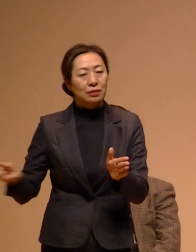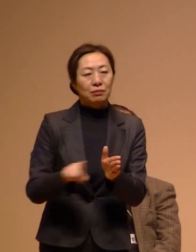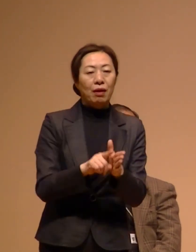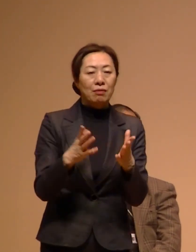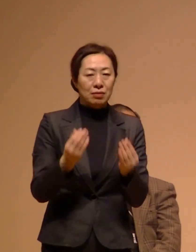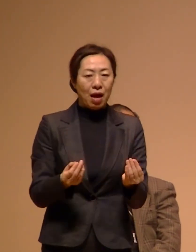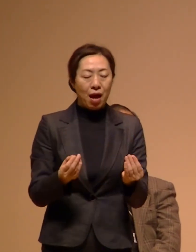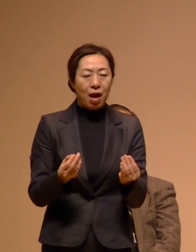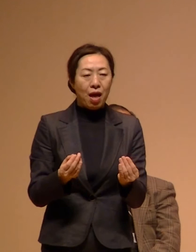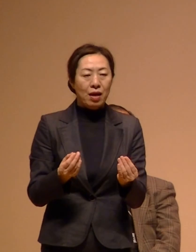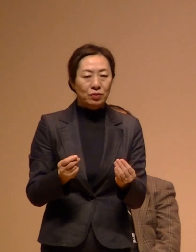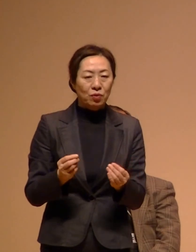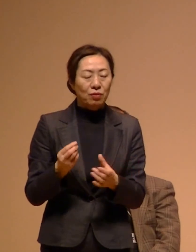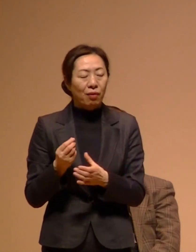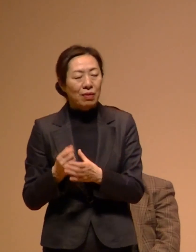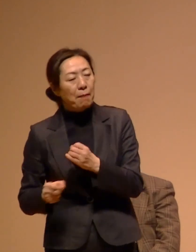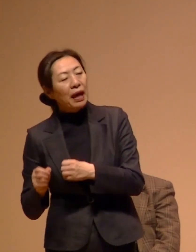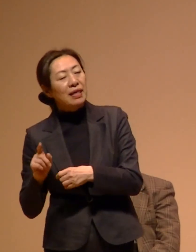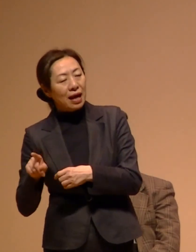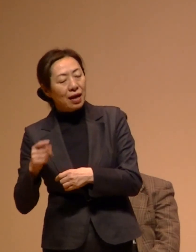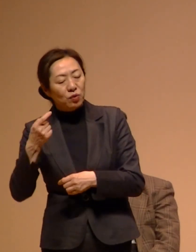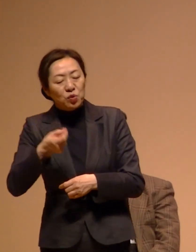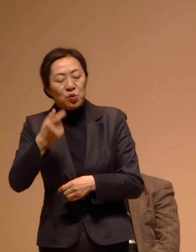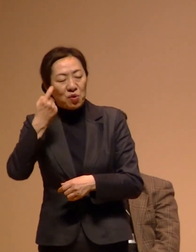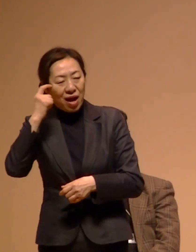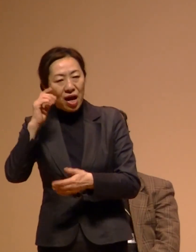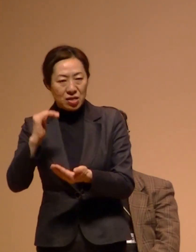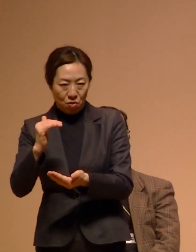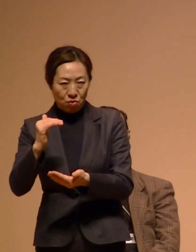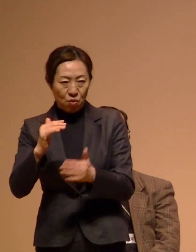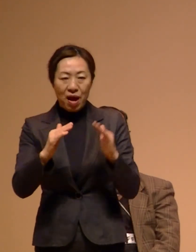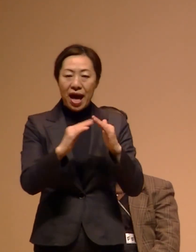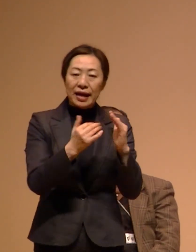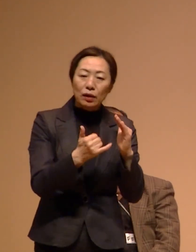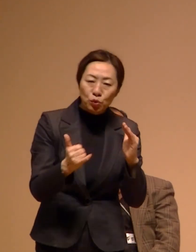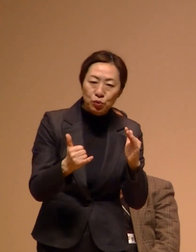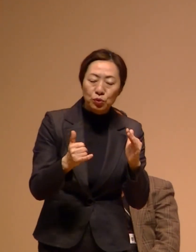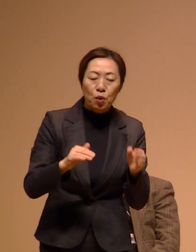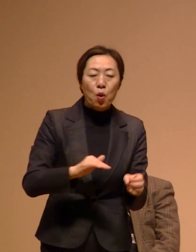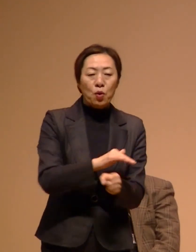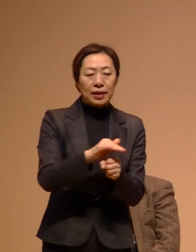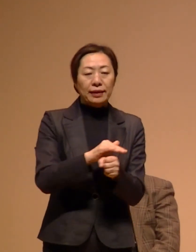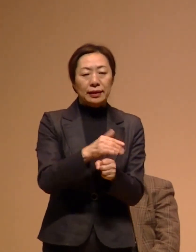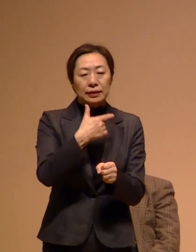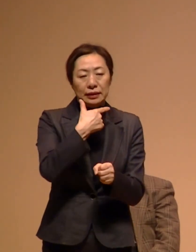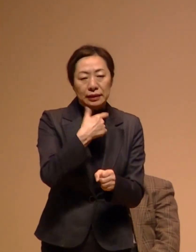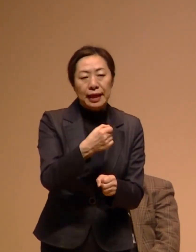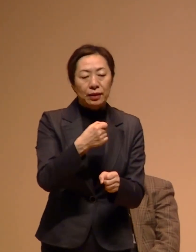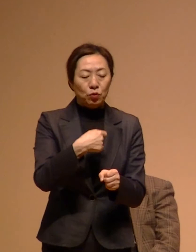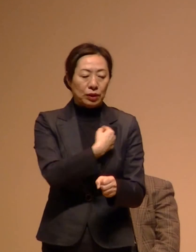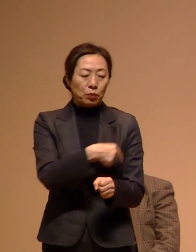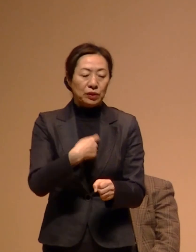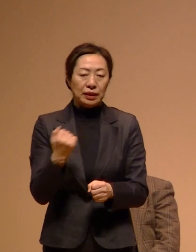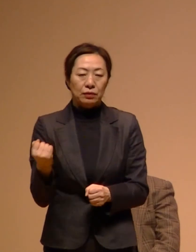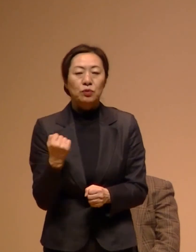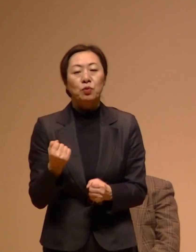けながらも考えたことは、家族を大切にしたいなという思いが強くなっているん